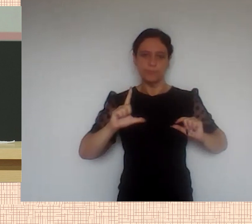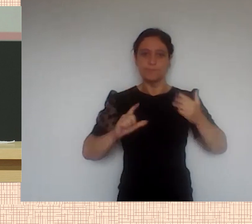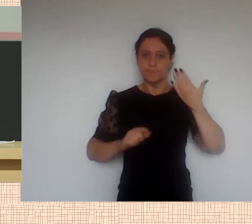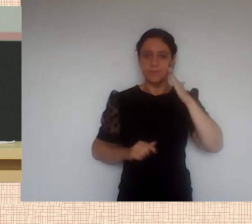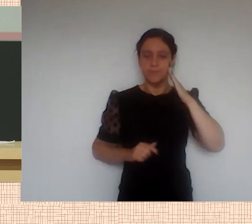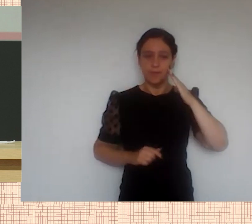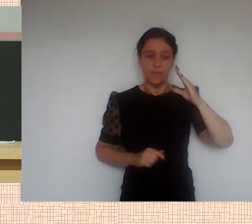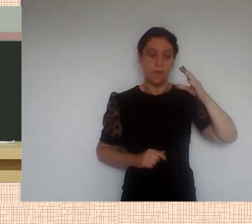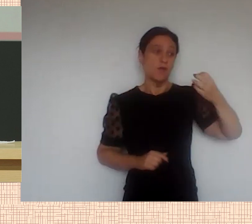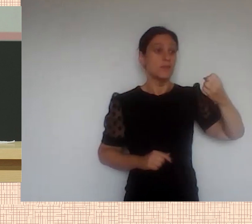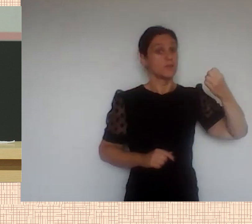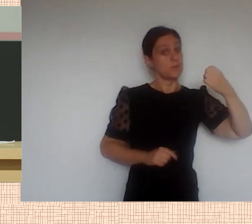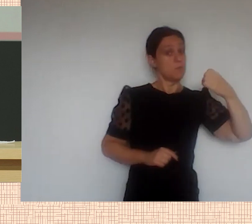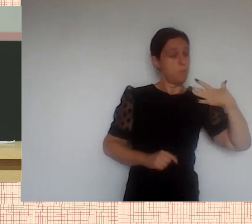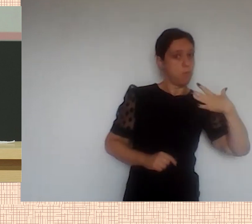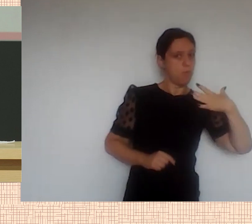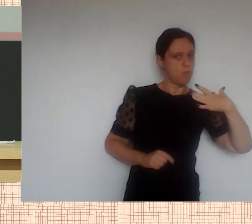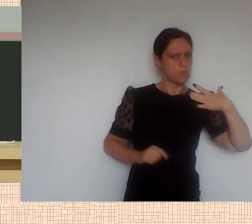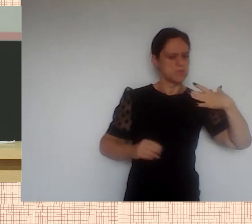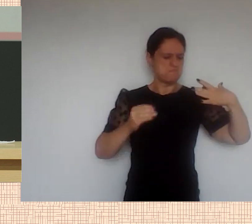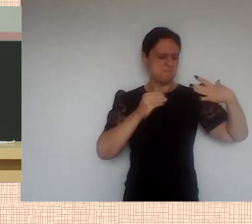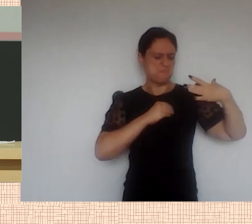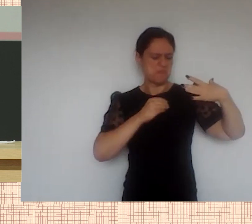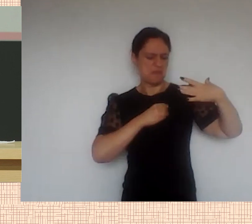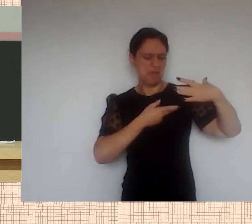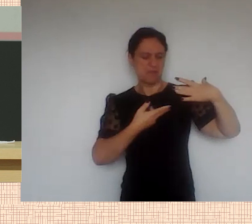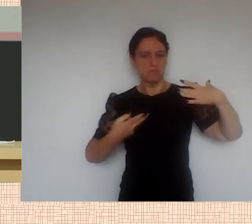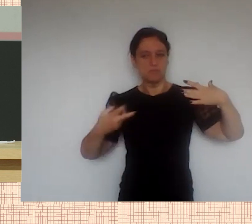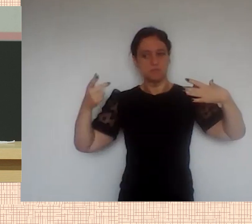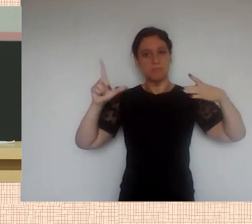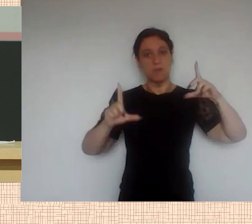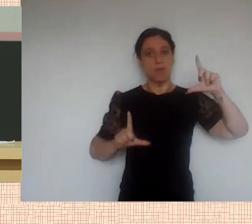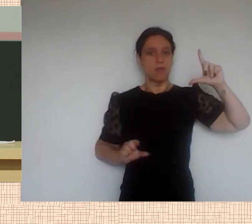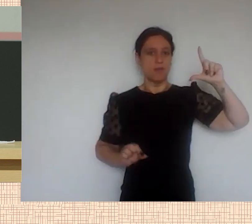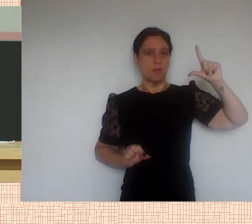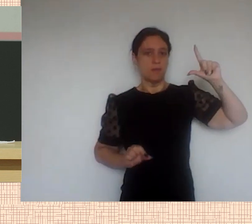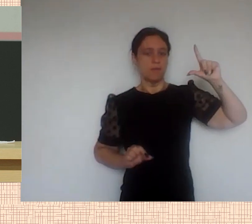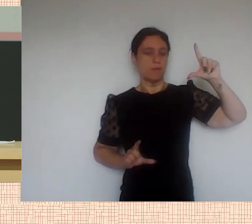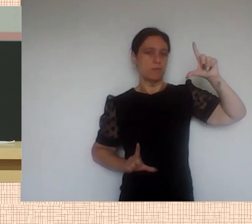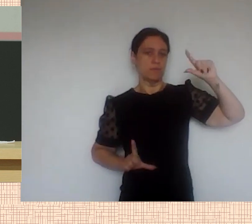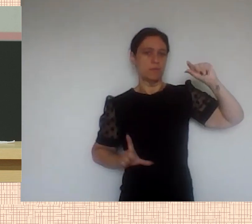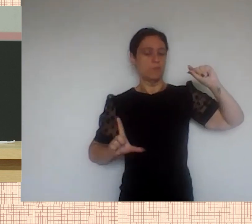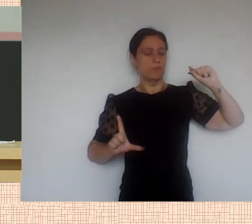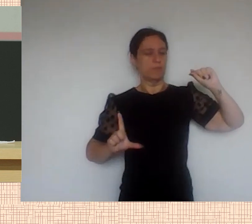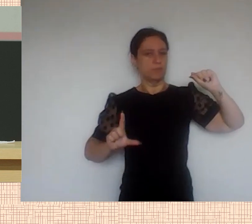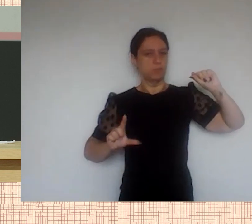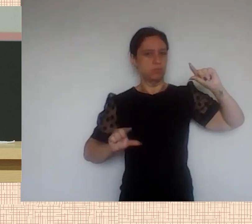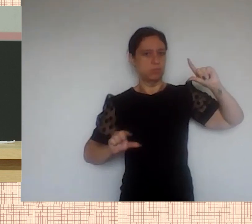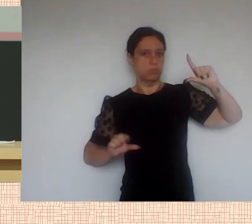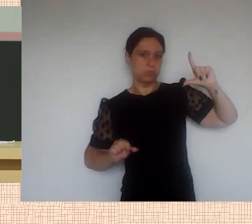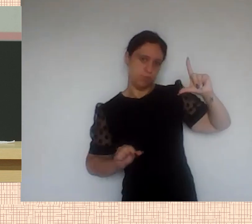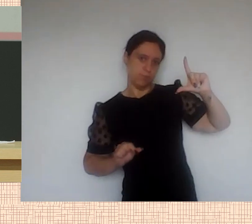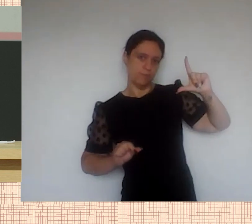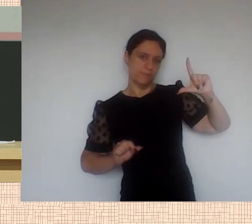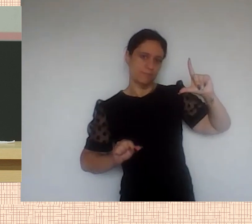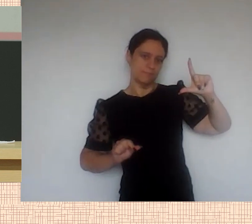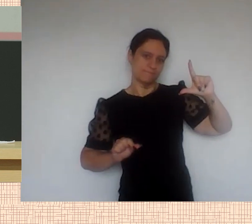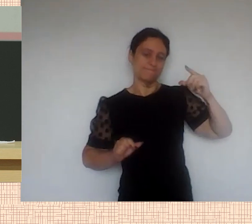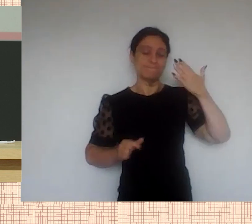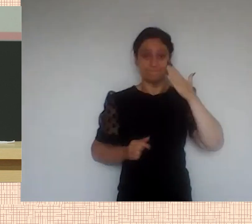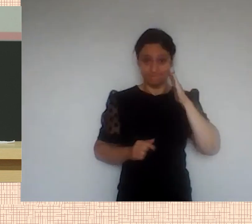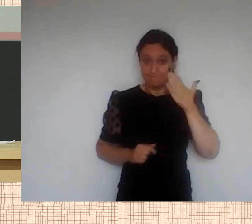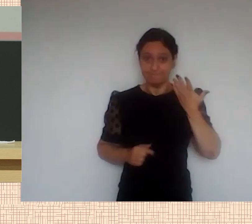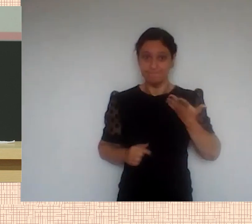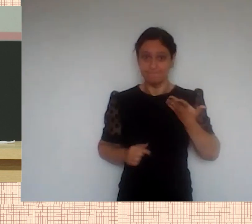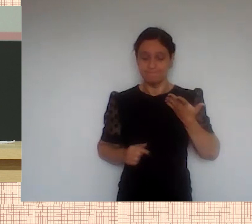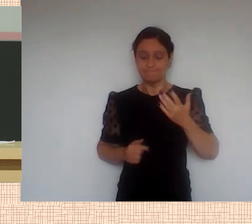removendo todas as coisas negativas. Isso que está acontecendo com você. Por isso que Deus precisa nos